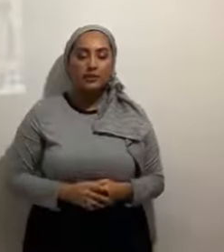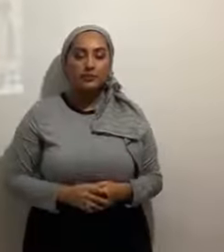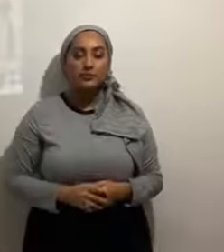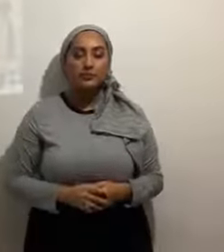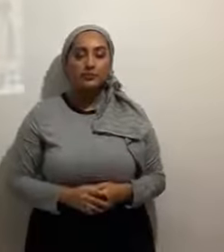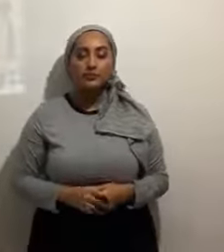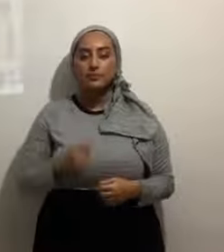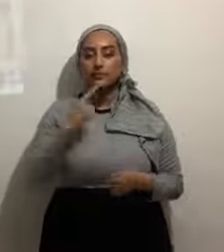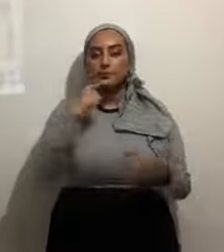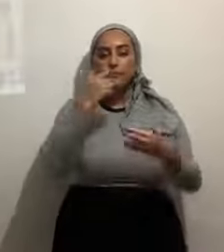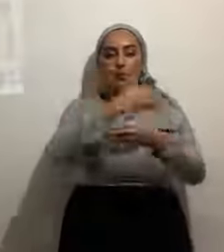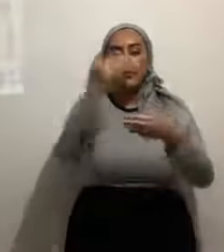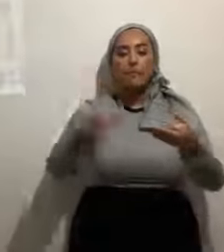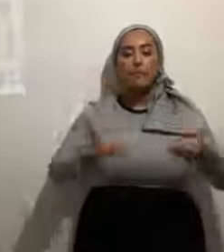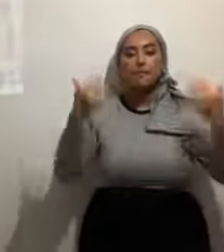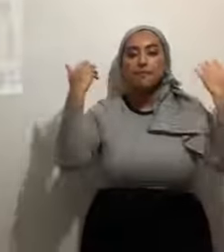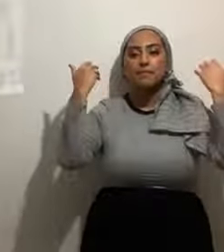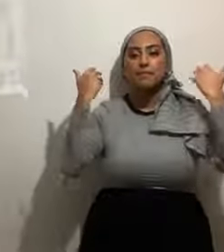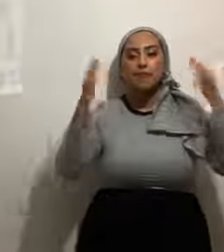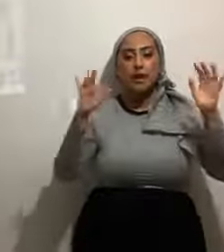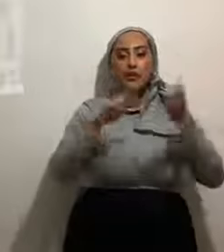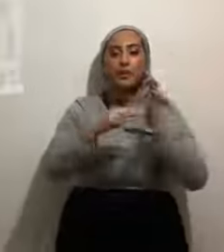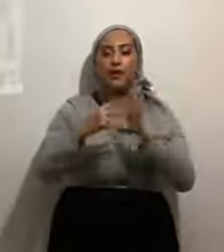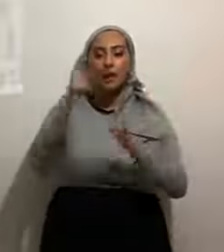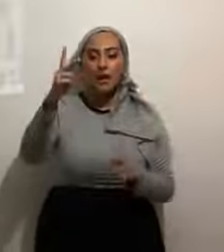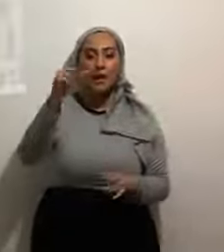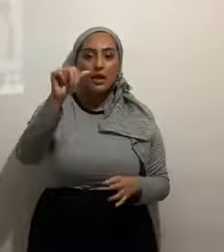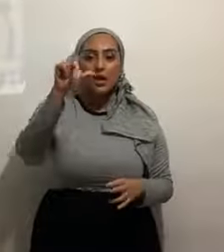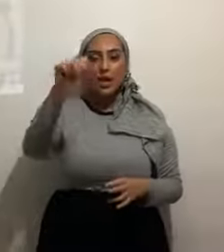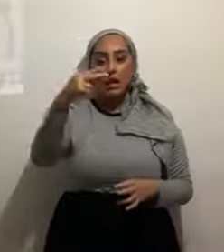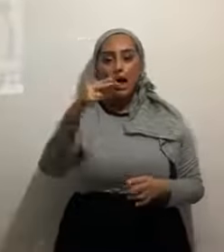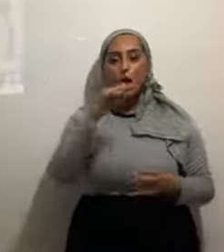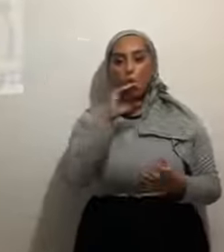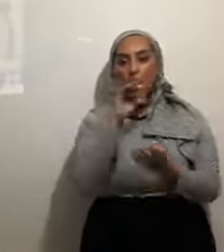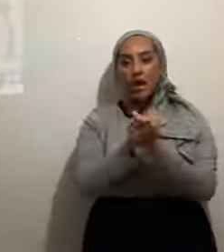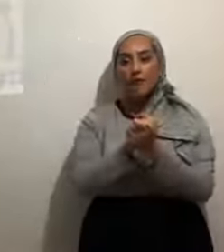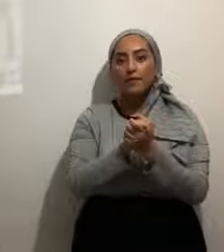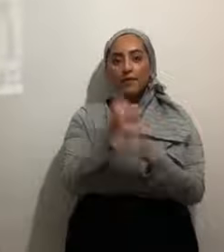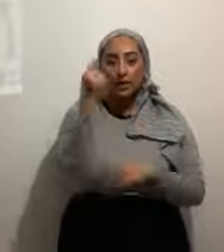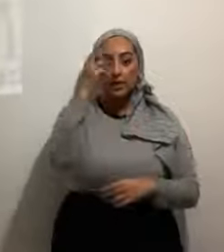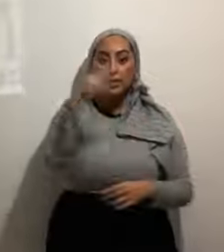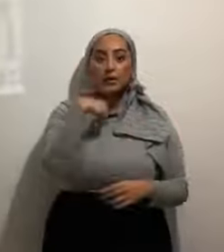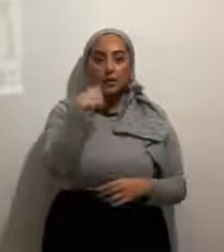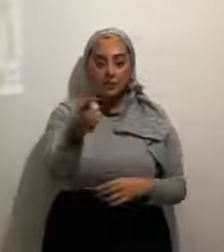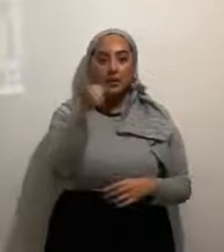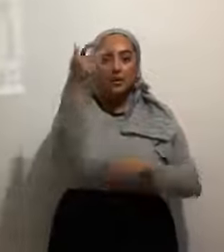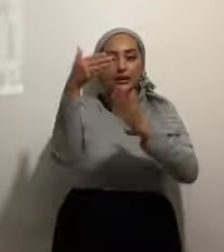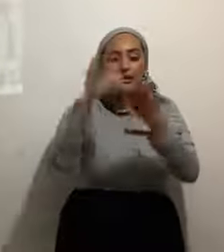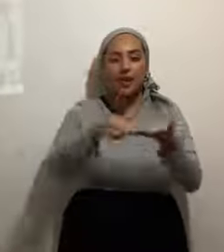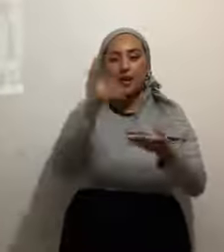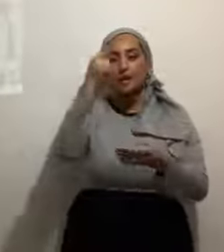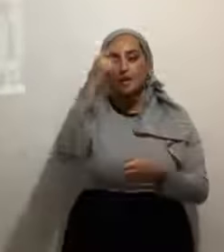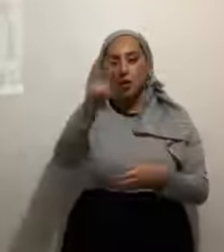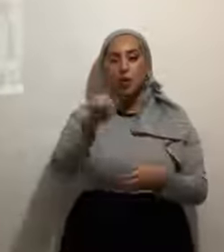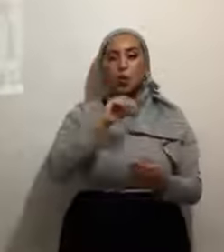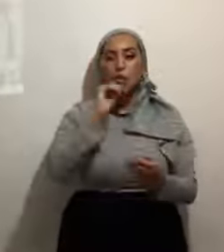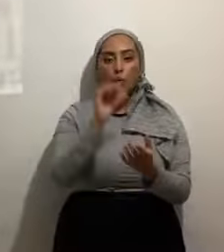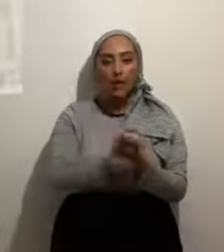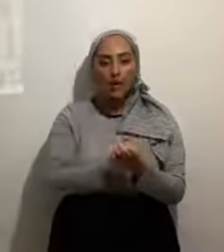Consumado es igual a Kalá, novia. Es lo que pronunció Yahshua. Él murió por la novia. Kalá, repito otra vez,